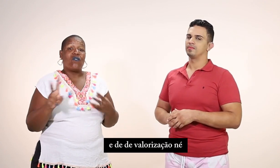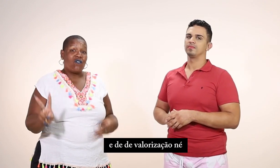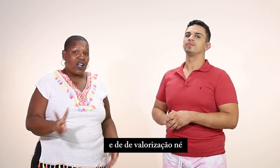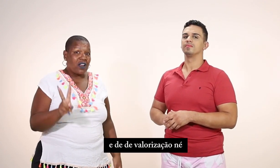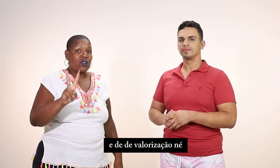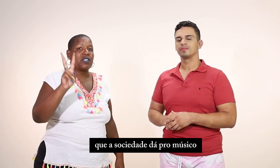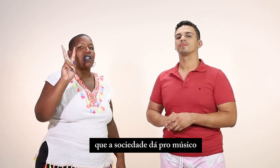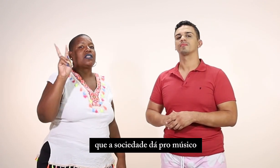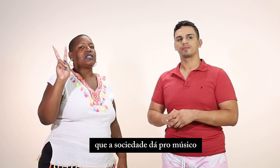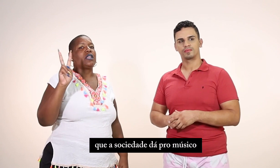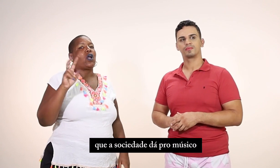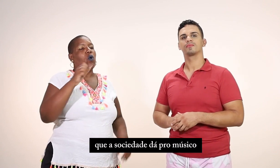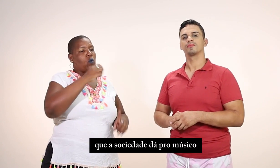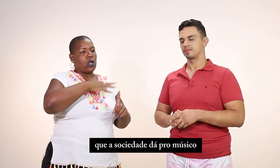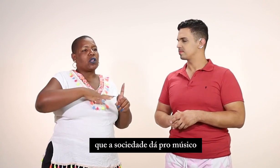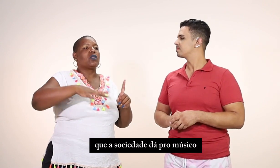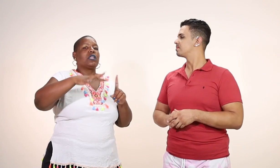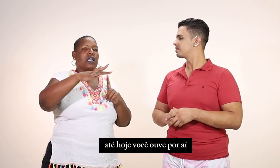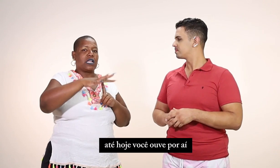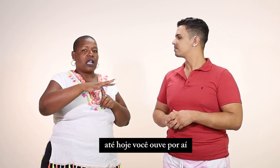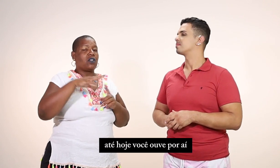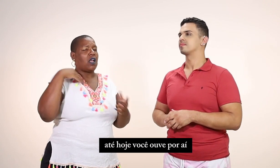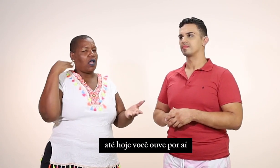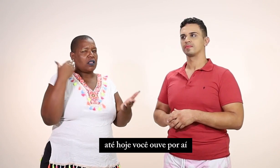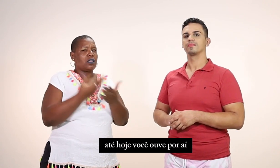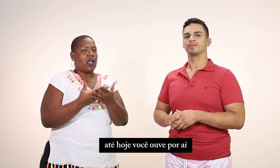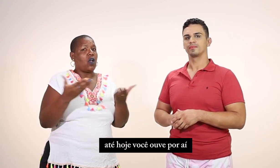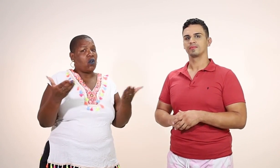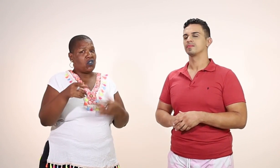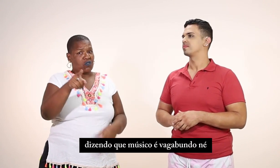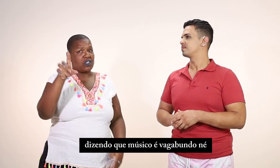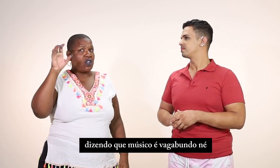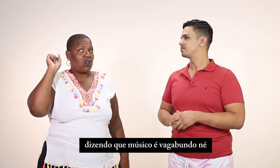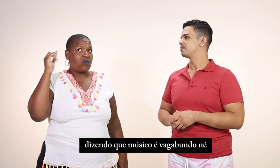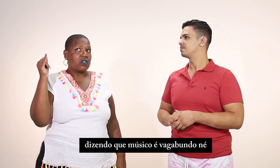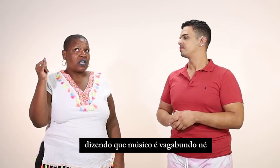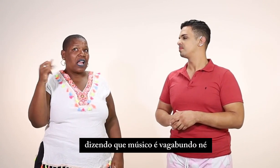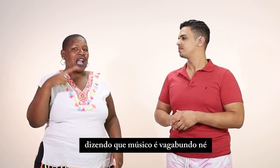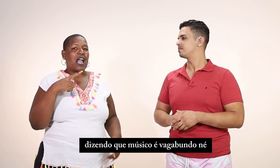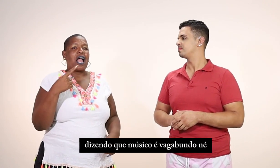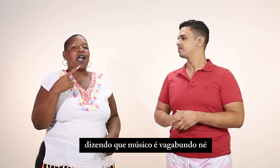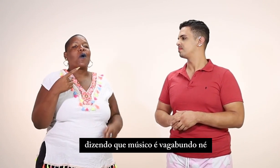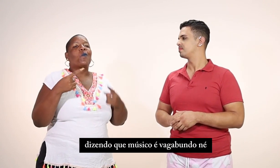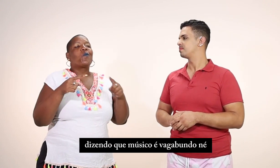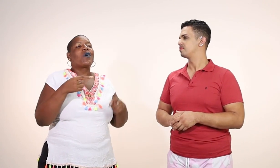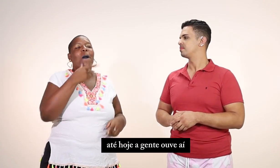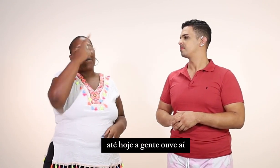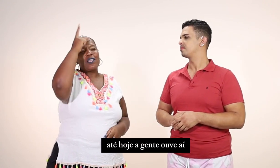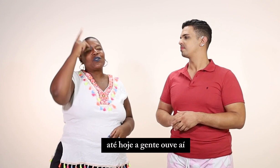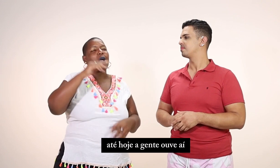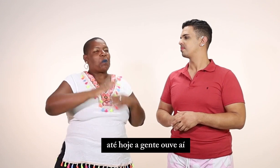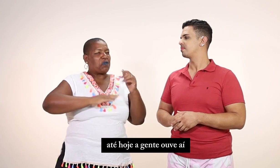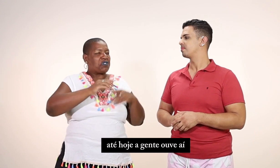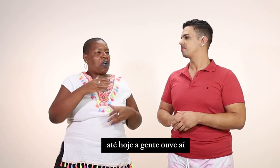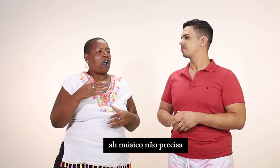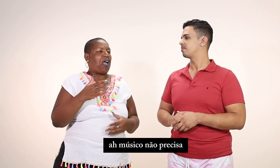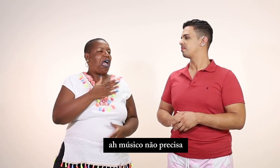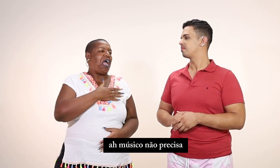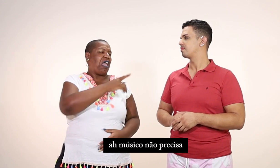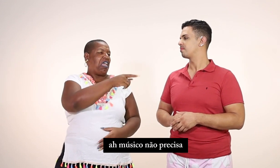valorização, né? Que a sociedade dá para o músico. Até hoje você ouve por aí dizendo que músico é vagabundo. Né? Até hoje a gente ouve aí que músico